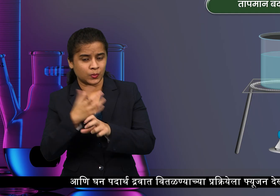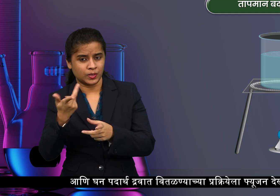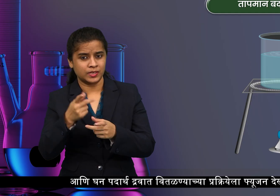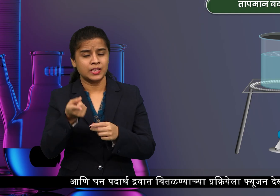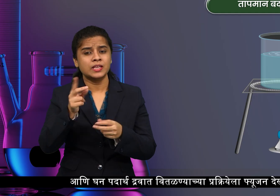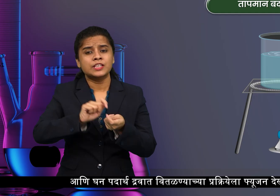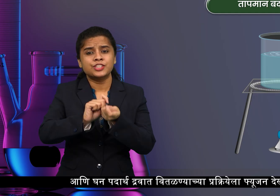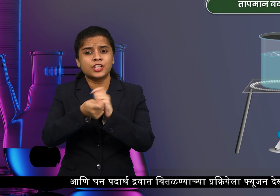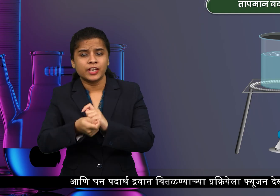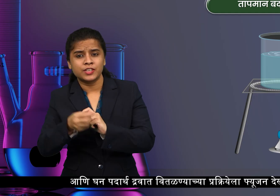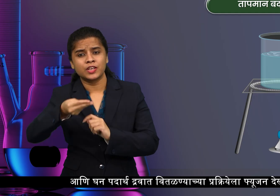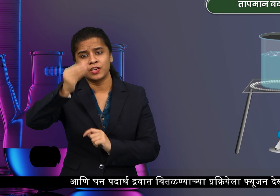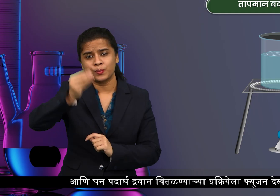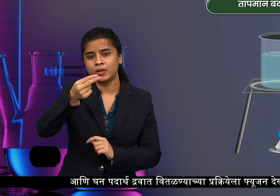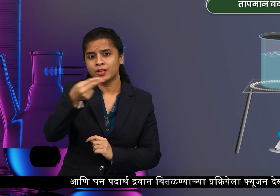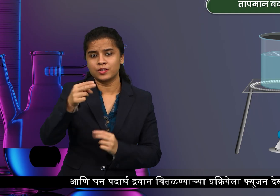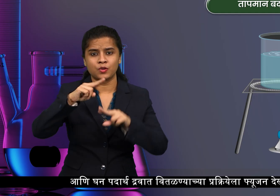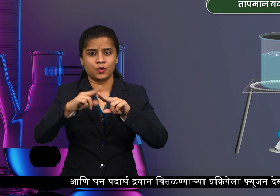प्रक्रियेला फ्युजन देखील म्हणतात.